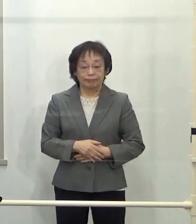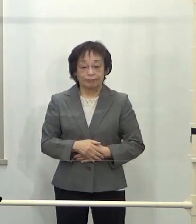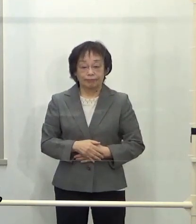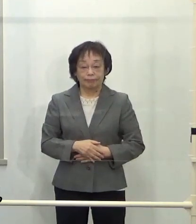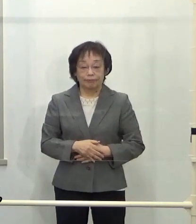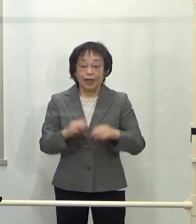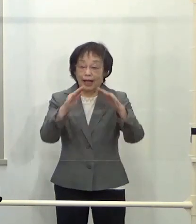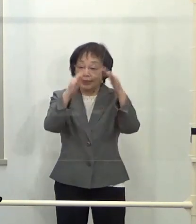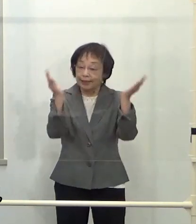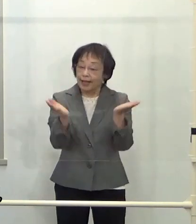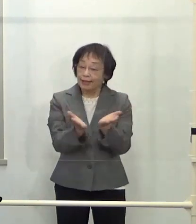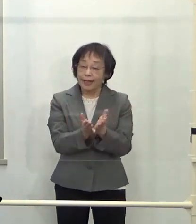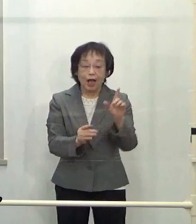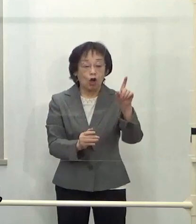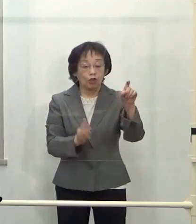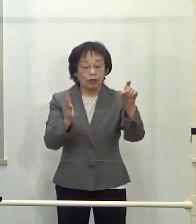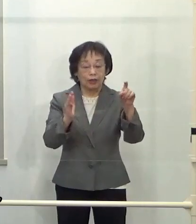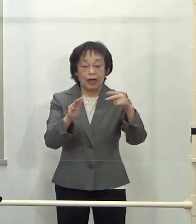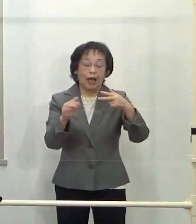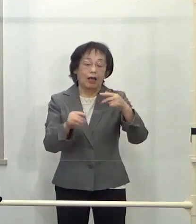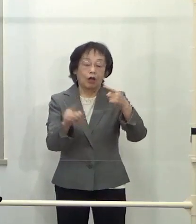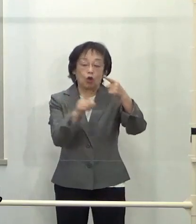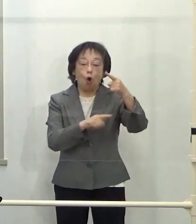全体の1割ですね、公共施設。